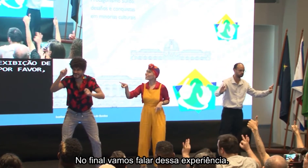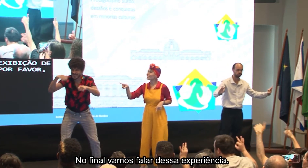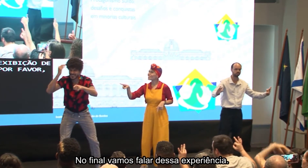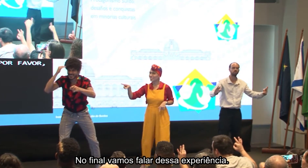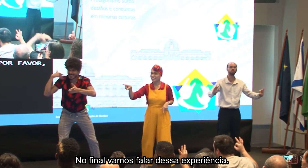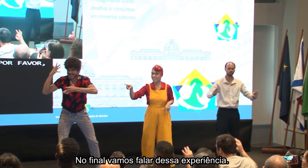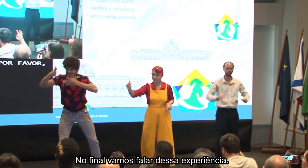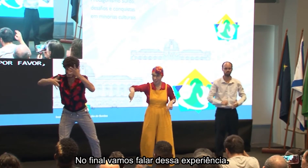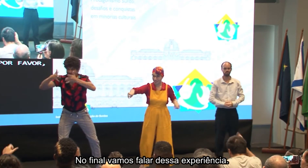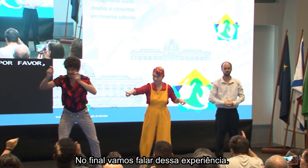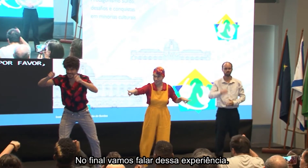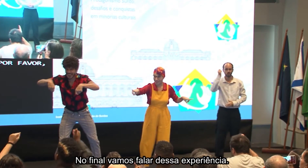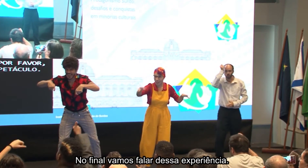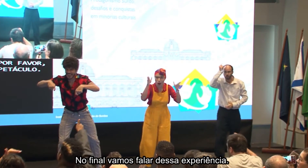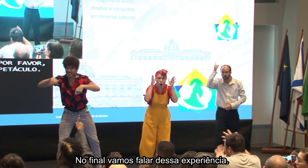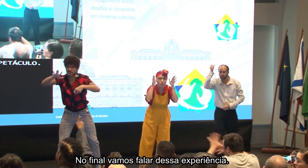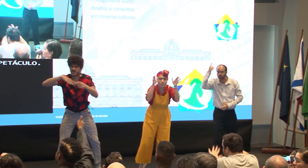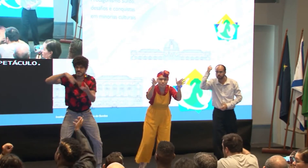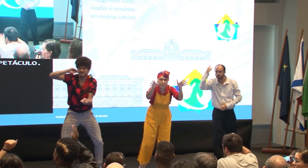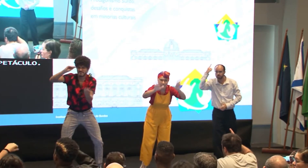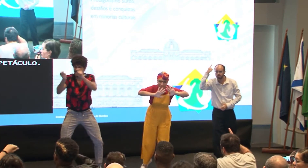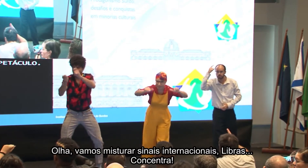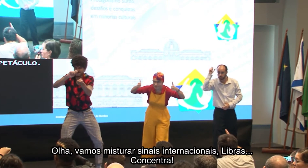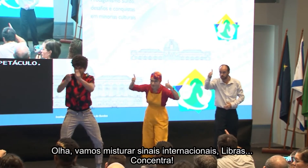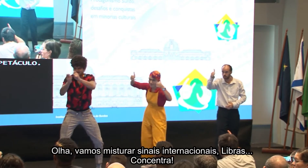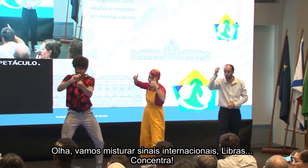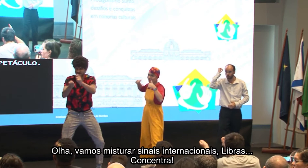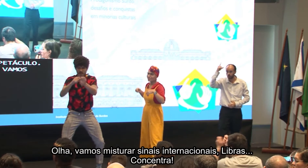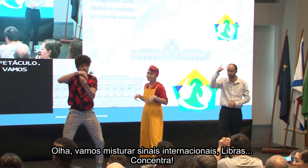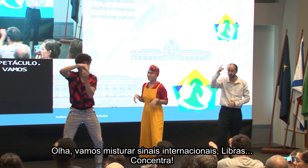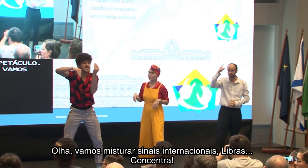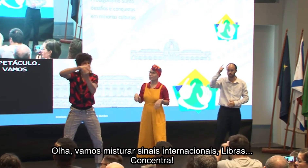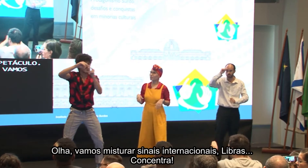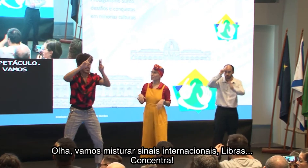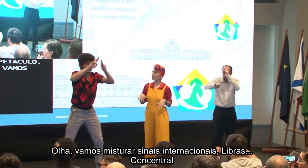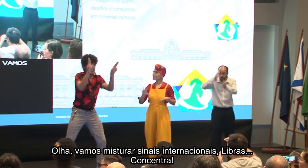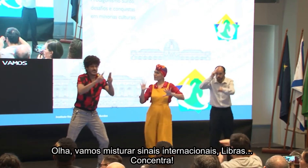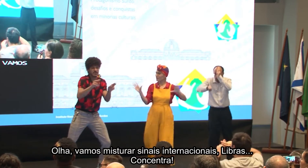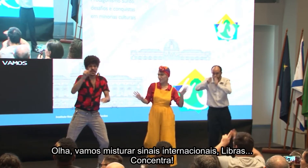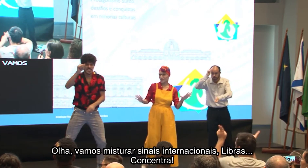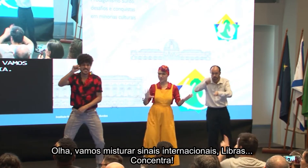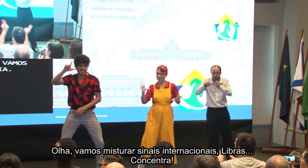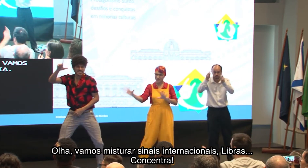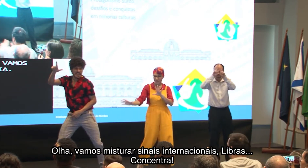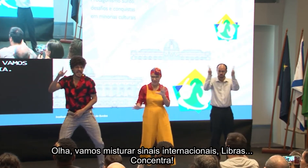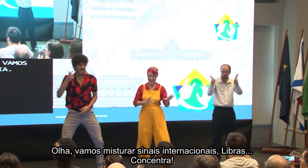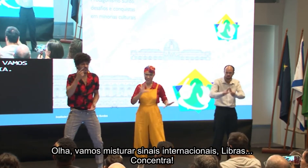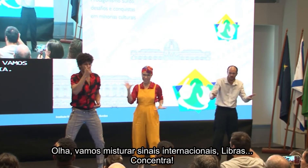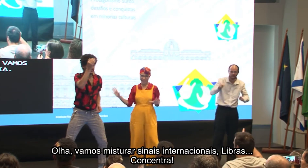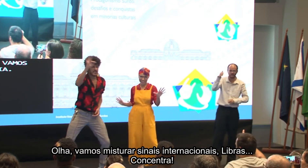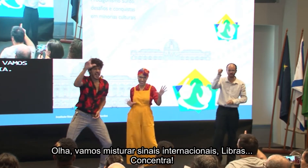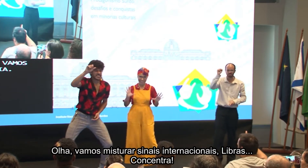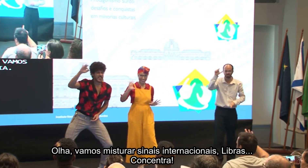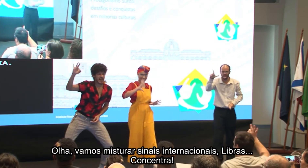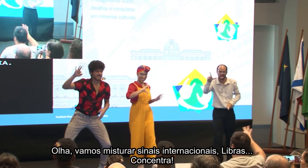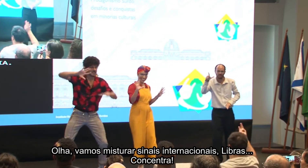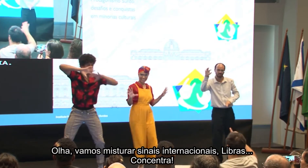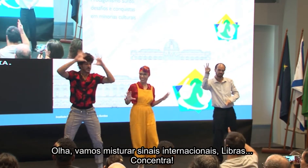final, vamos falar dessa experiência. Olha, não Concentra. preciso fazer. Vamos misturar sinais internacionais, Libras, línguas